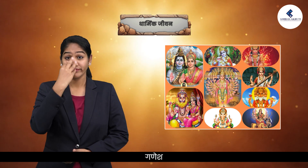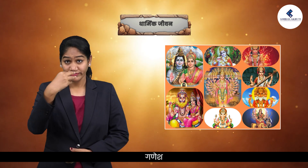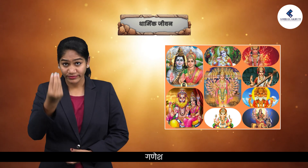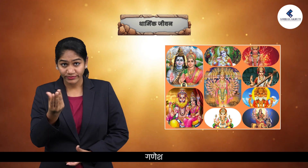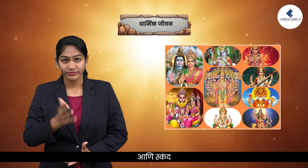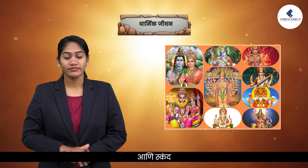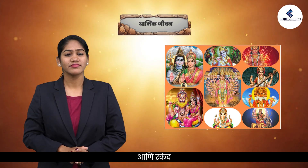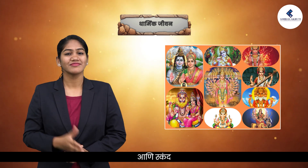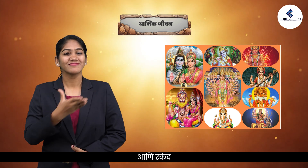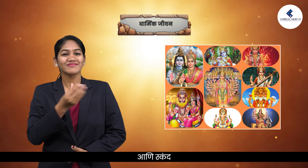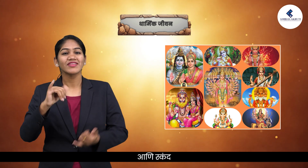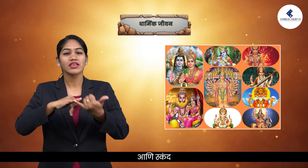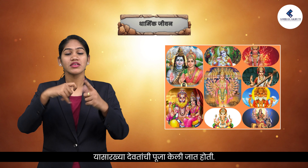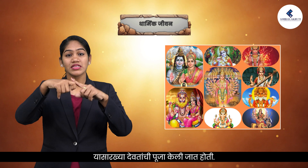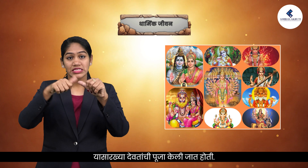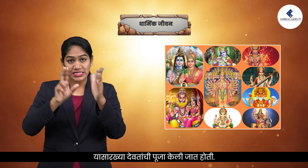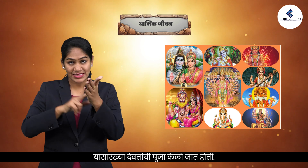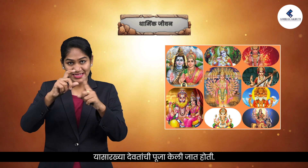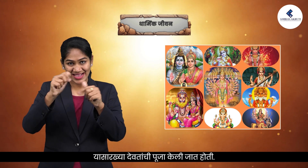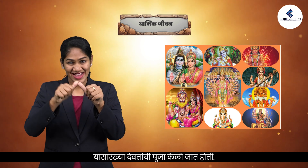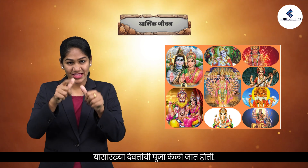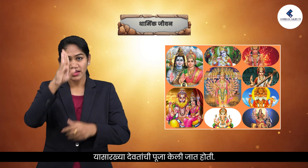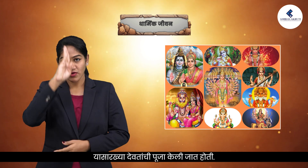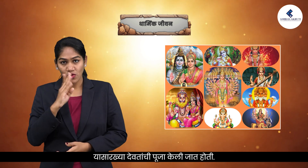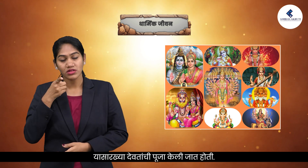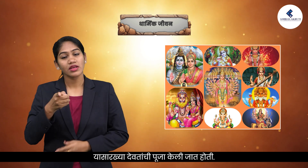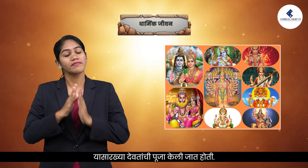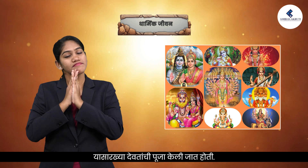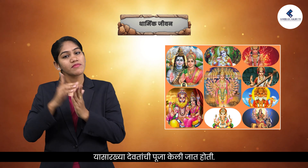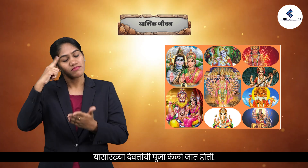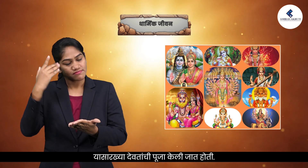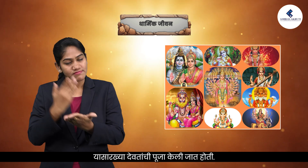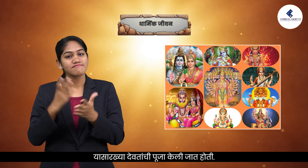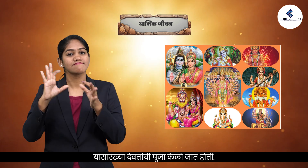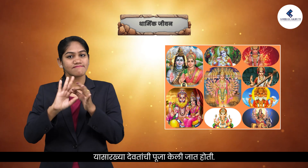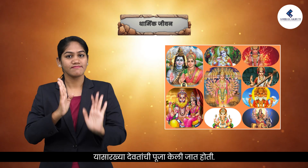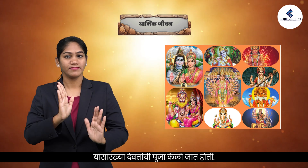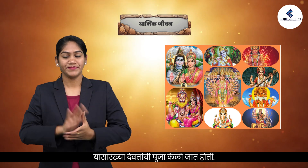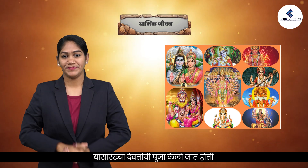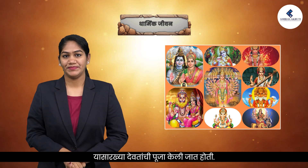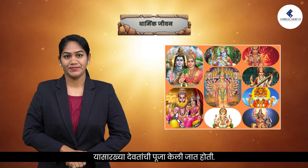गणेश आणि स्कंद यांसारख्या देवतांची पूजा केली जात होती.